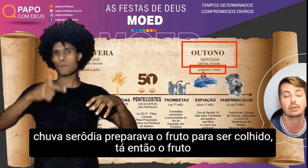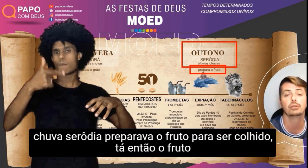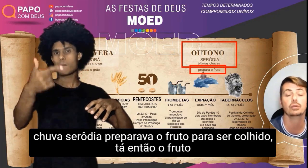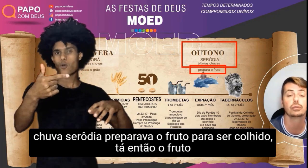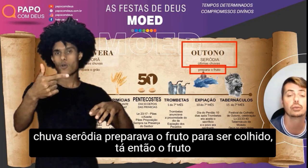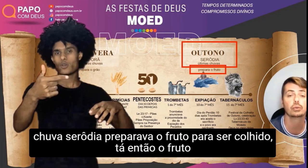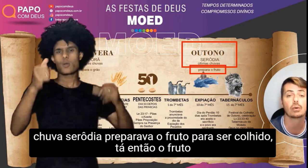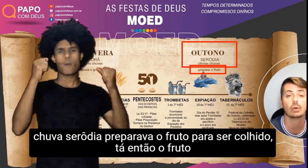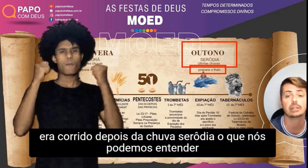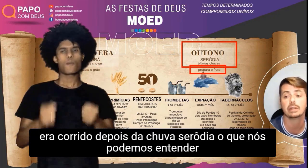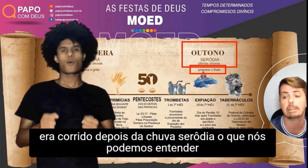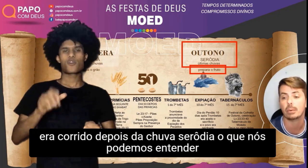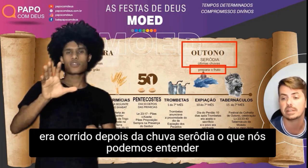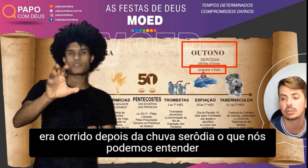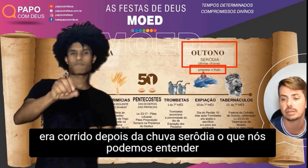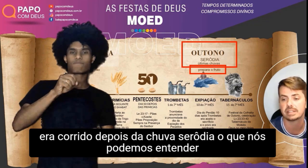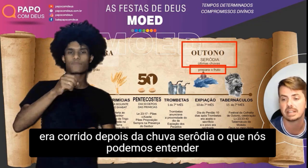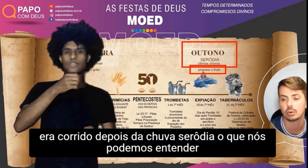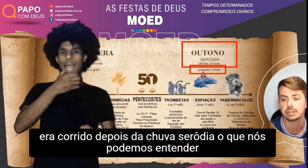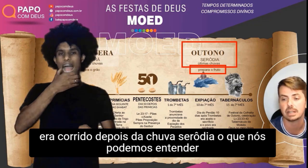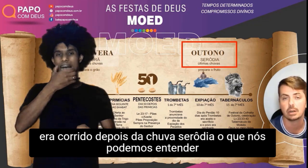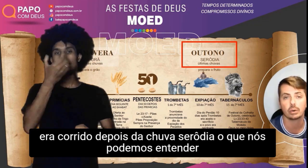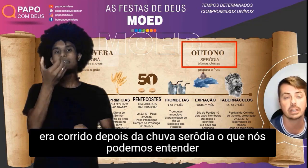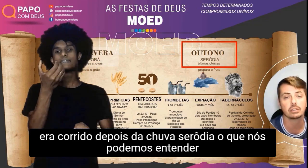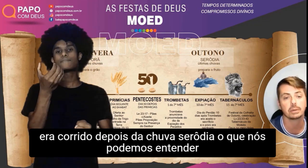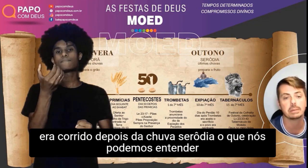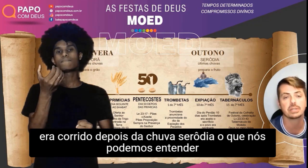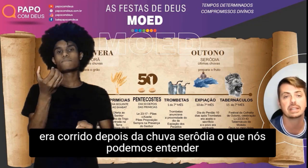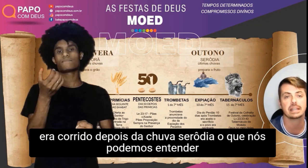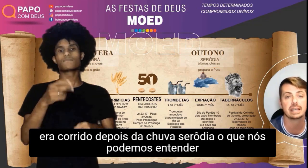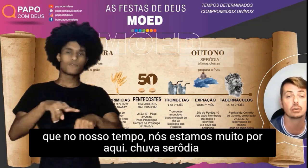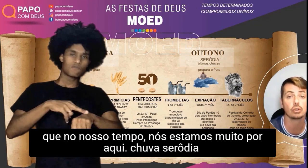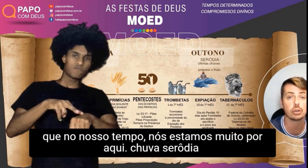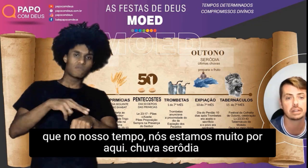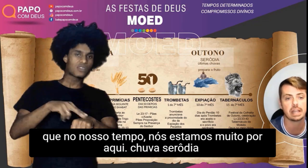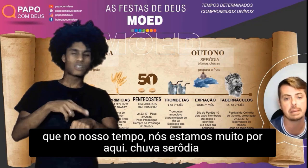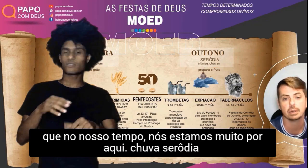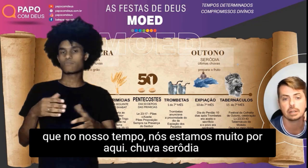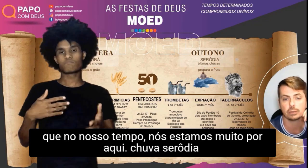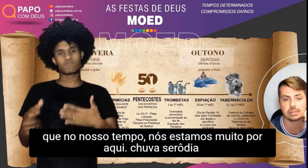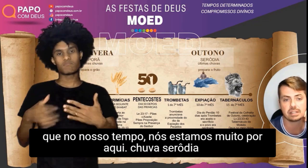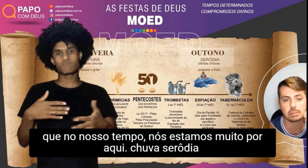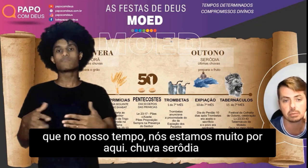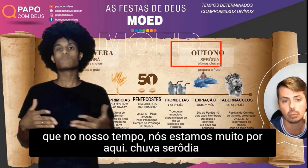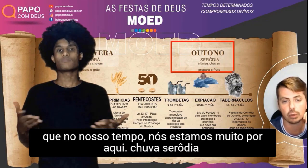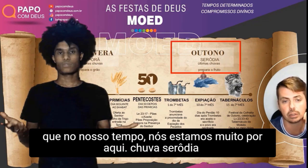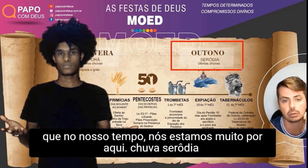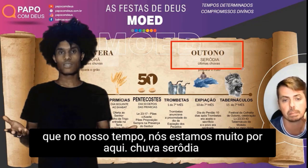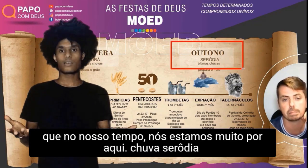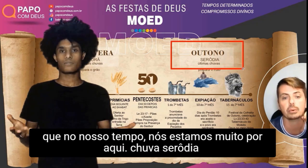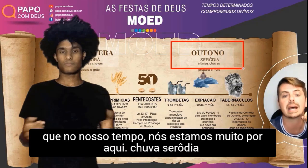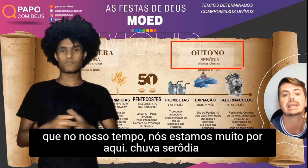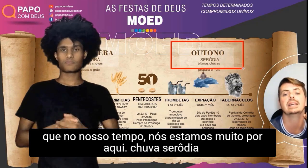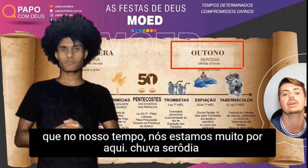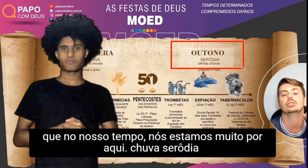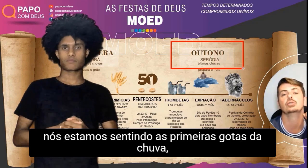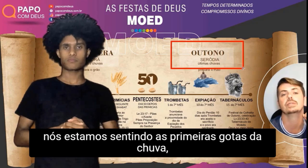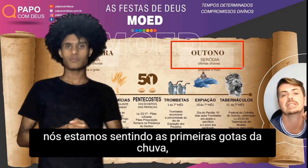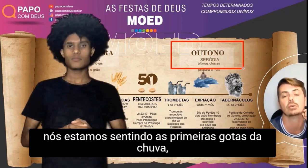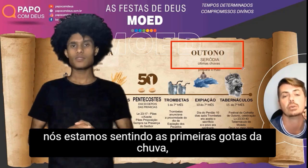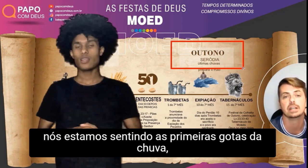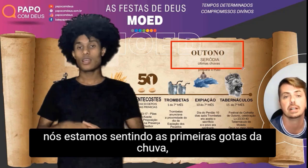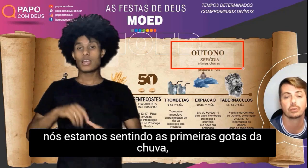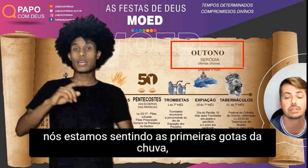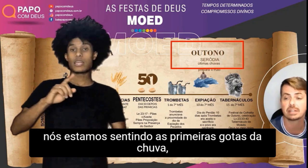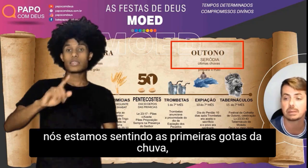Tá? Então o fruto era colhido depois da chuva serôdia. O que nós podemos entender que no nosso tempo nós estamos muito por aqui, ó,